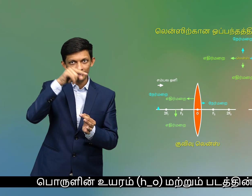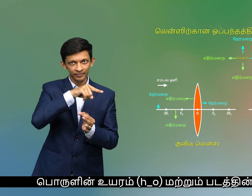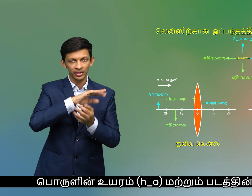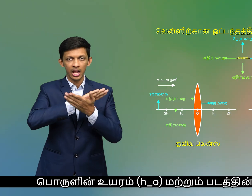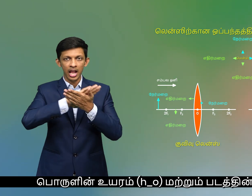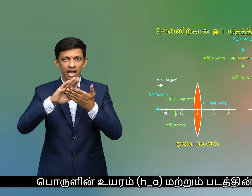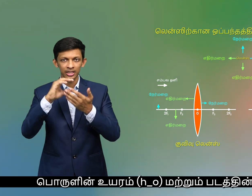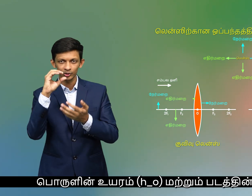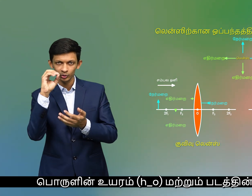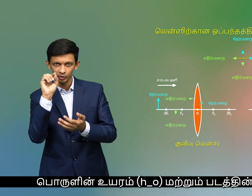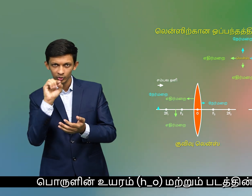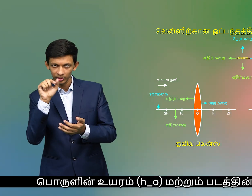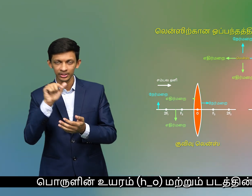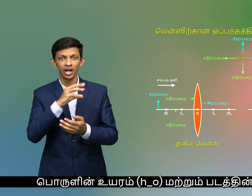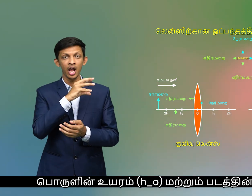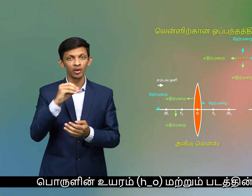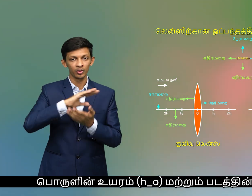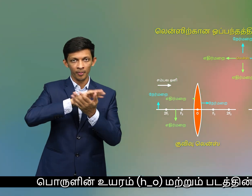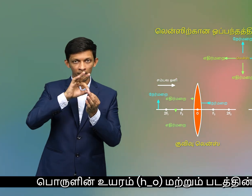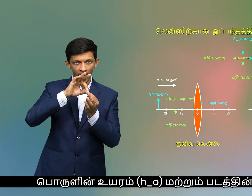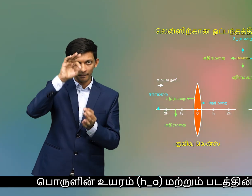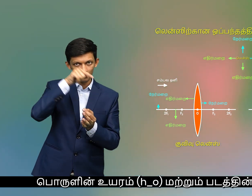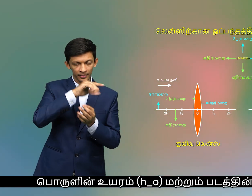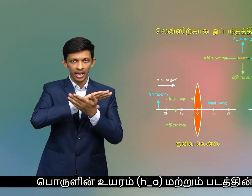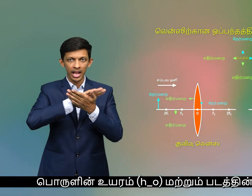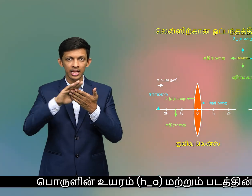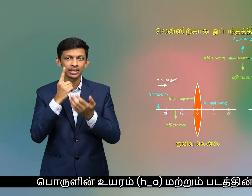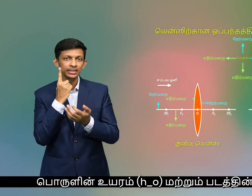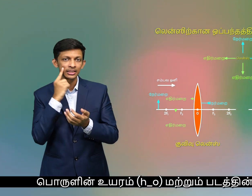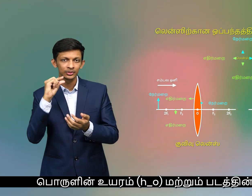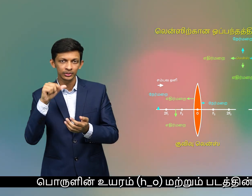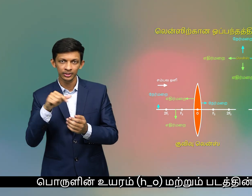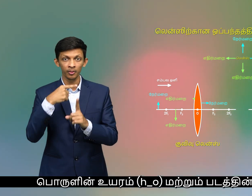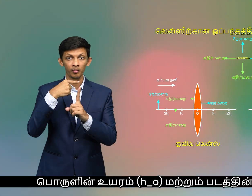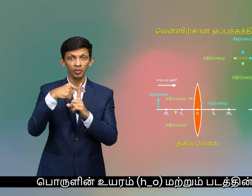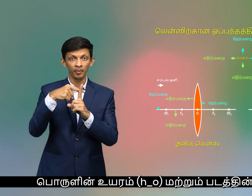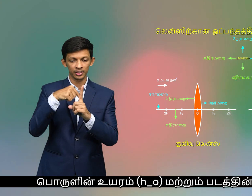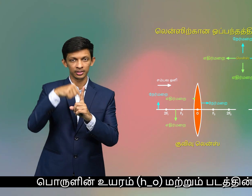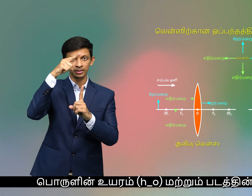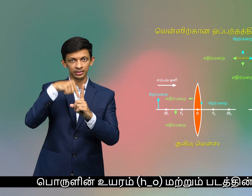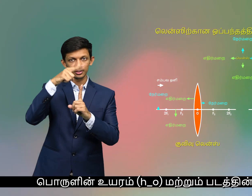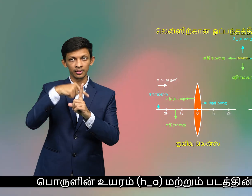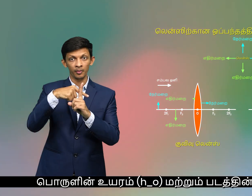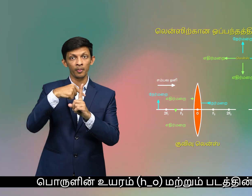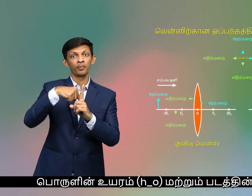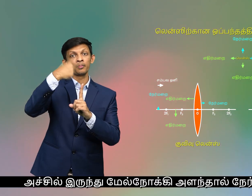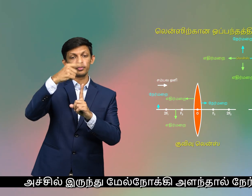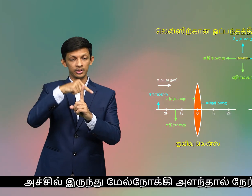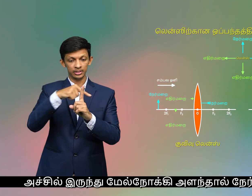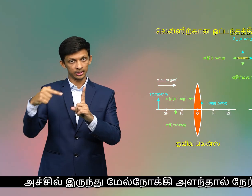பொருளின் உயரம், அதாவது h கீழ் O மற்றும் படத்தின் உயரம், அதாவது h கீழ்